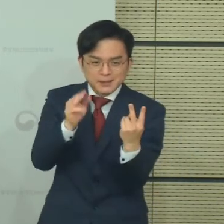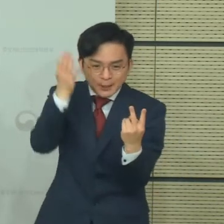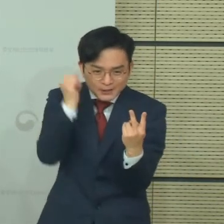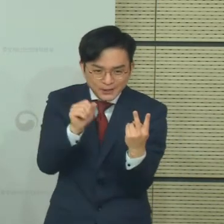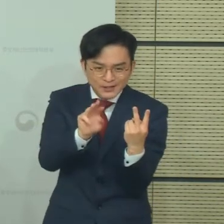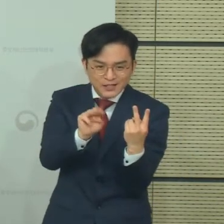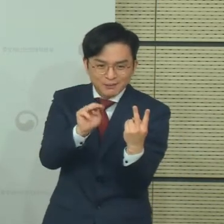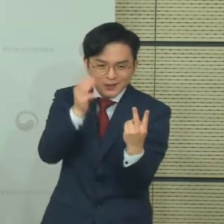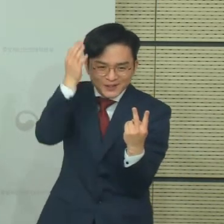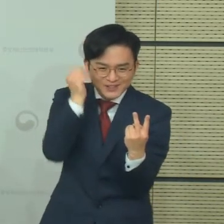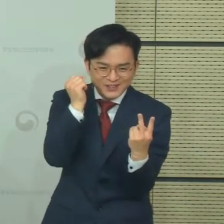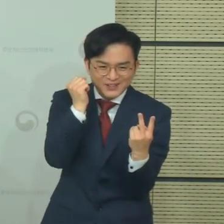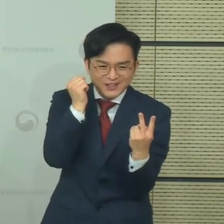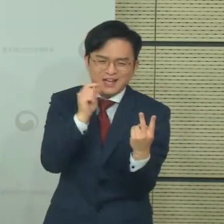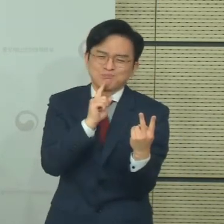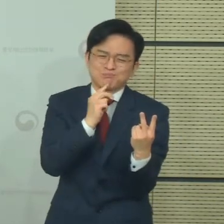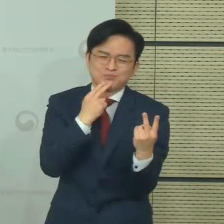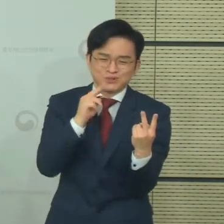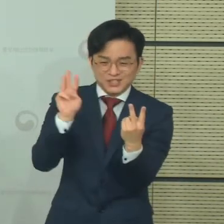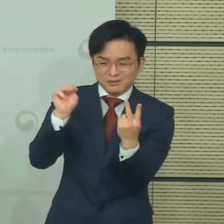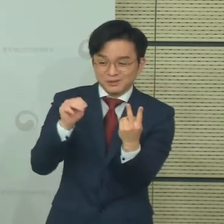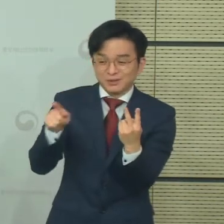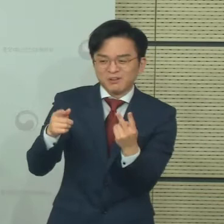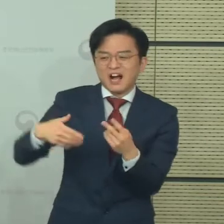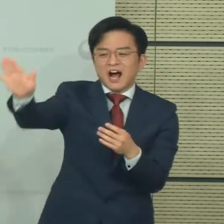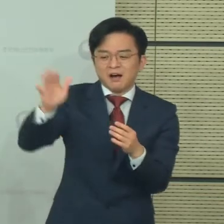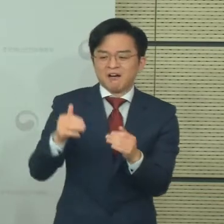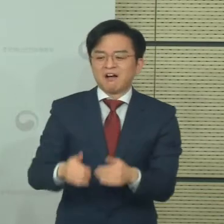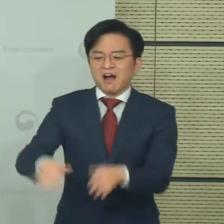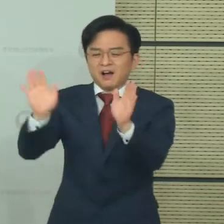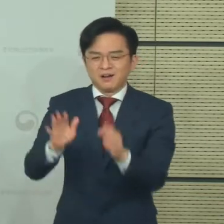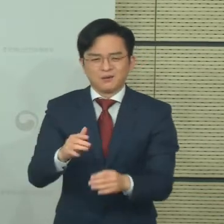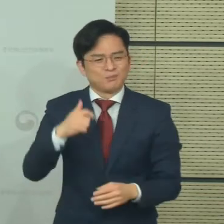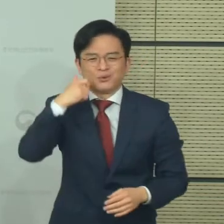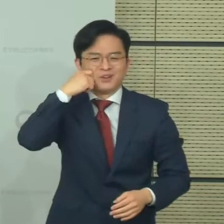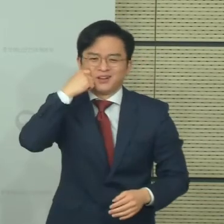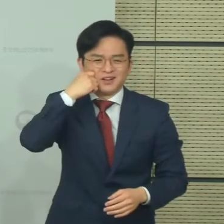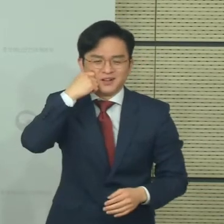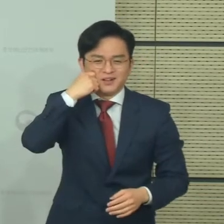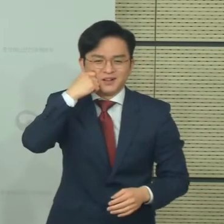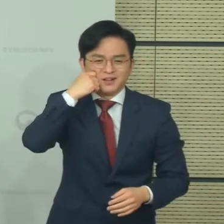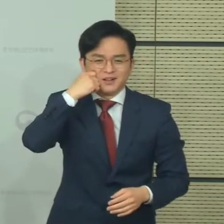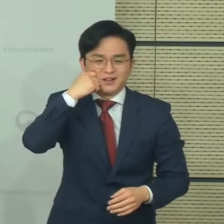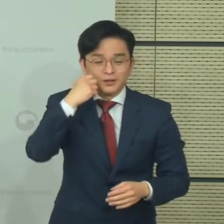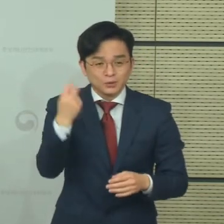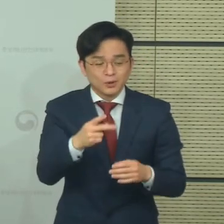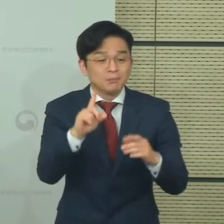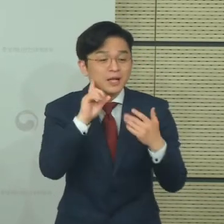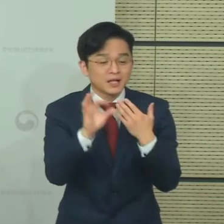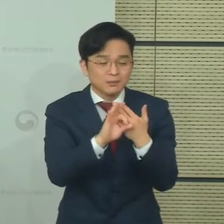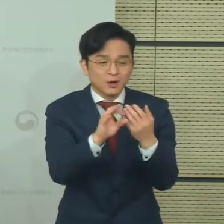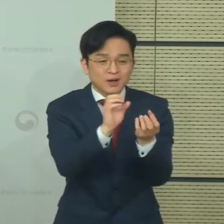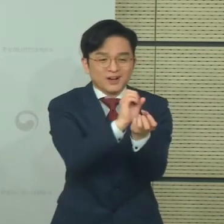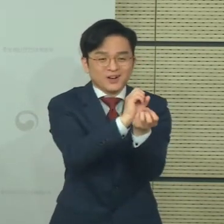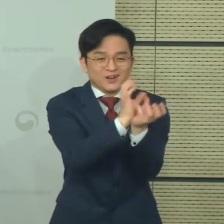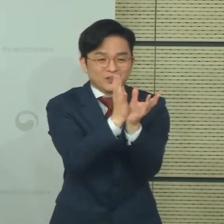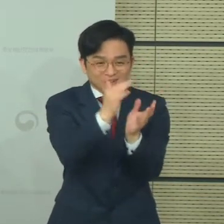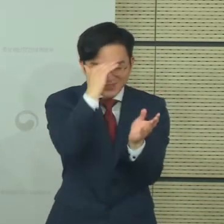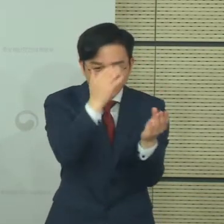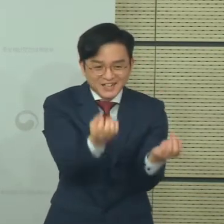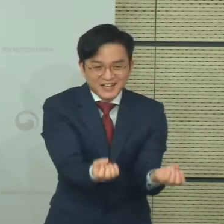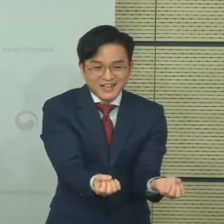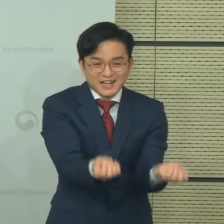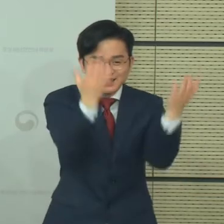계속해서 유지하는 것이 어려울 수도 있을 것 같습니다. 그렇다고 해서 축제에 가는 것 자체를 아예 이제 금지를 시키는 것은 아니니까 축제에